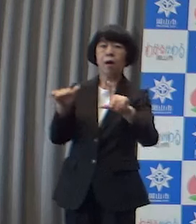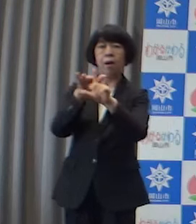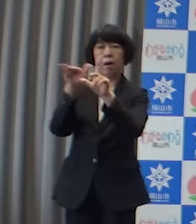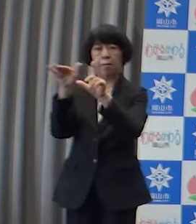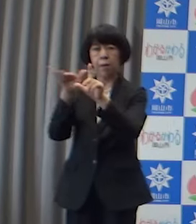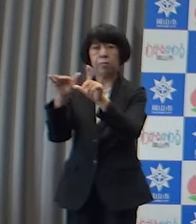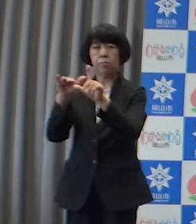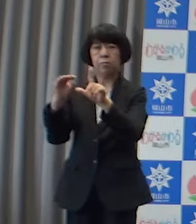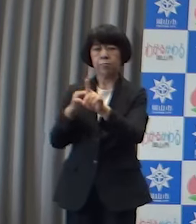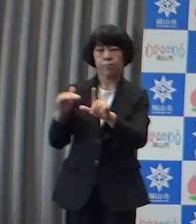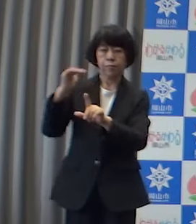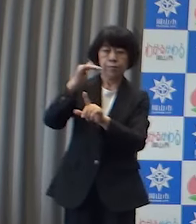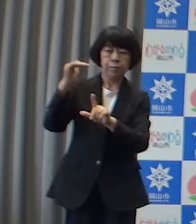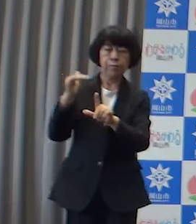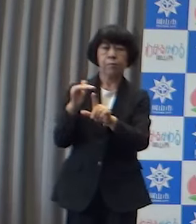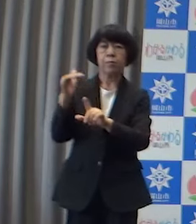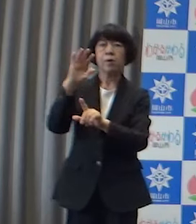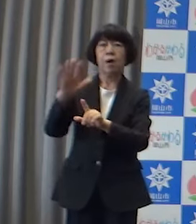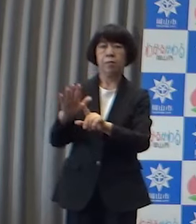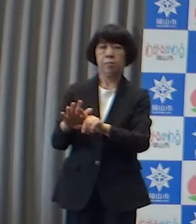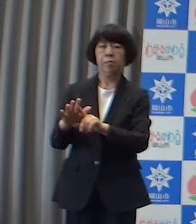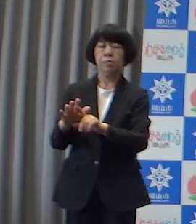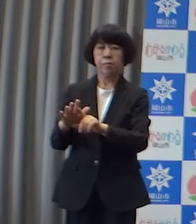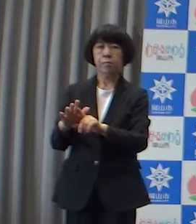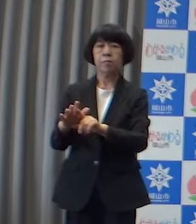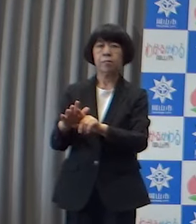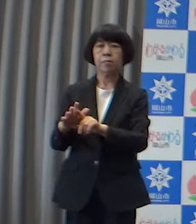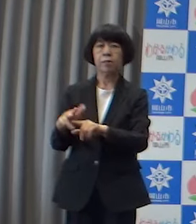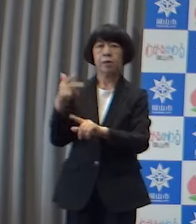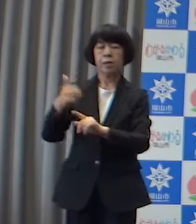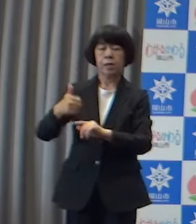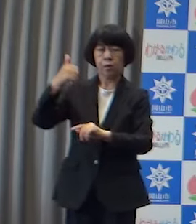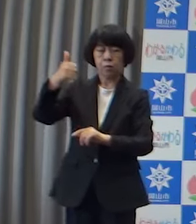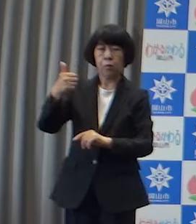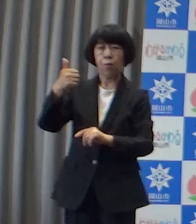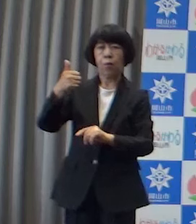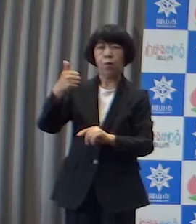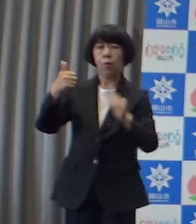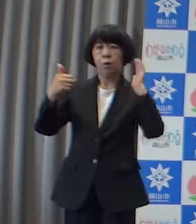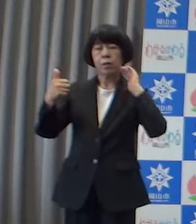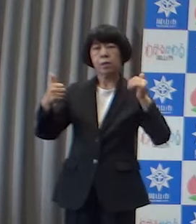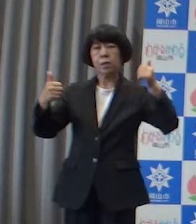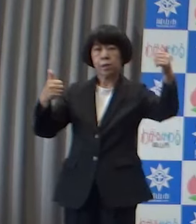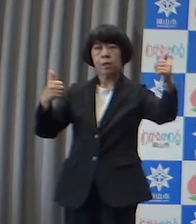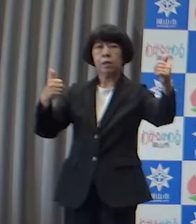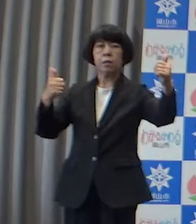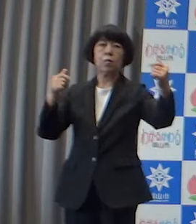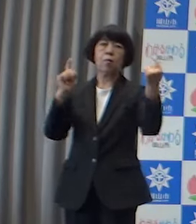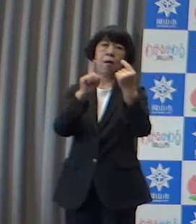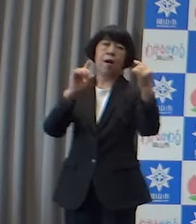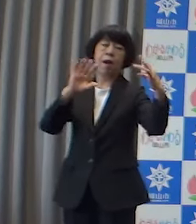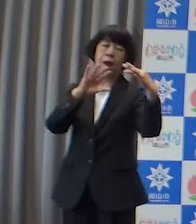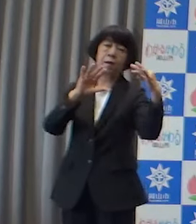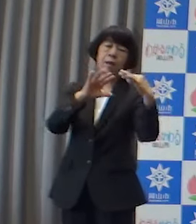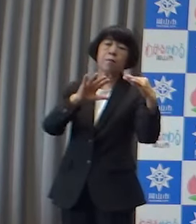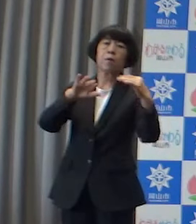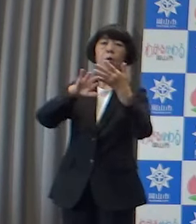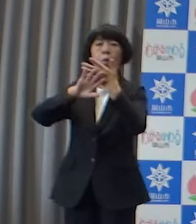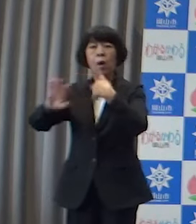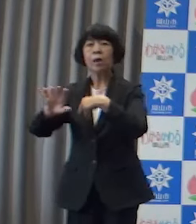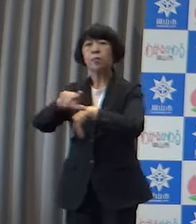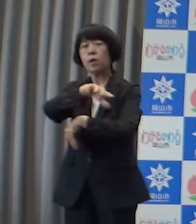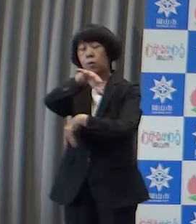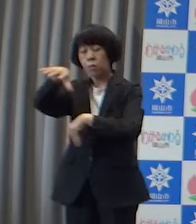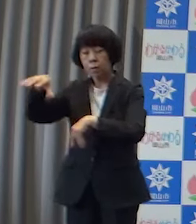の首長会談っていうのも一つのツールだし、それ以外もあると思うんで、